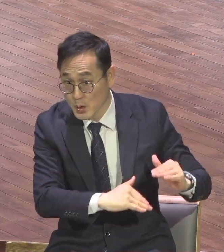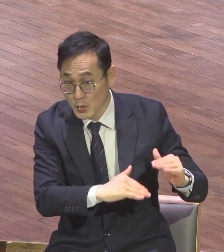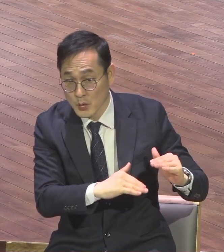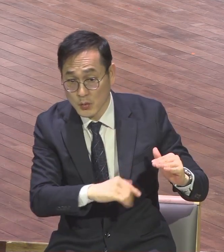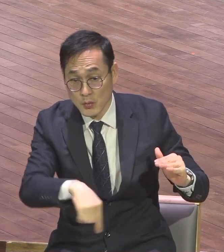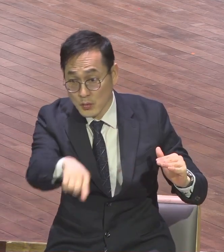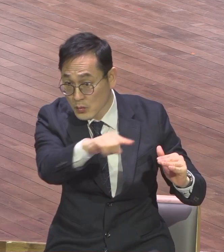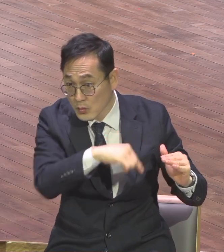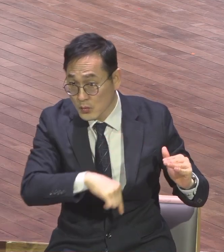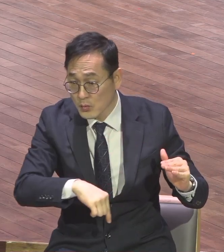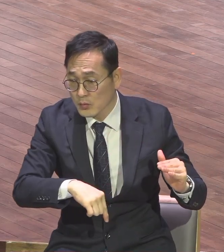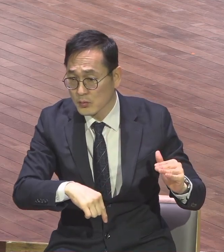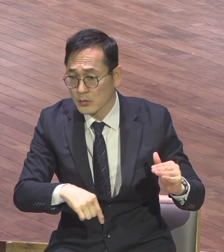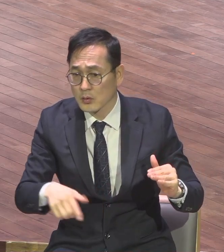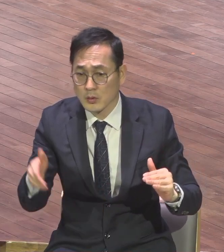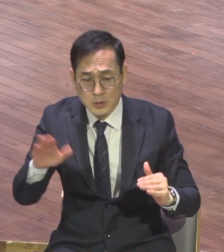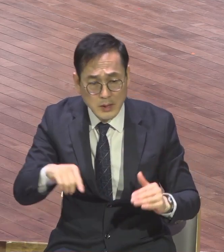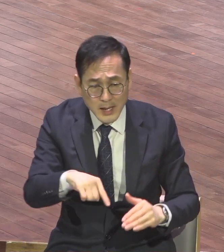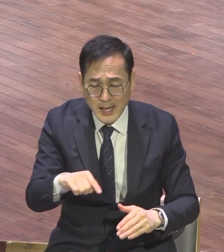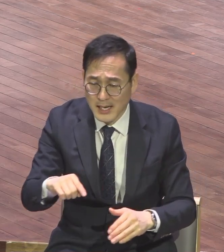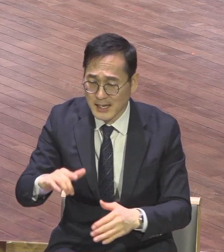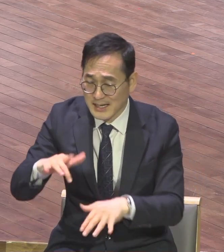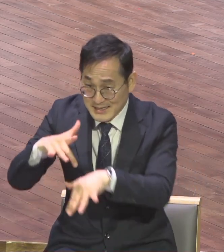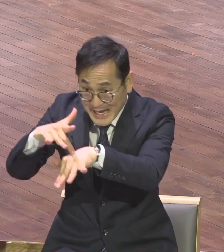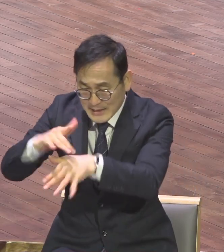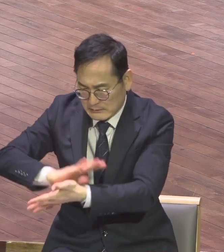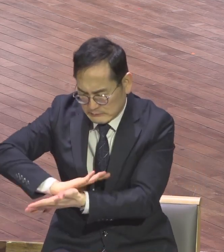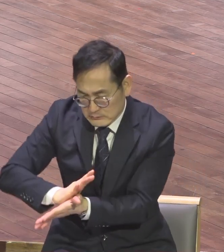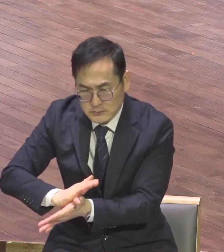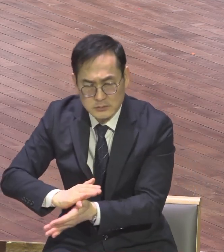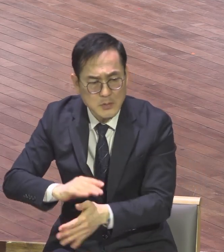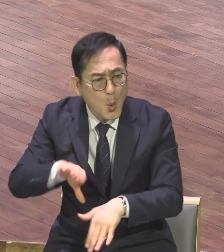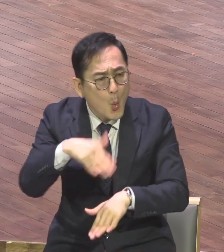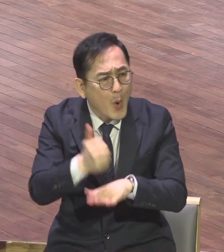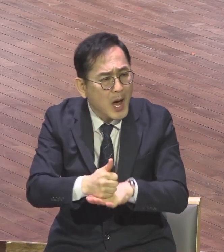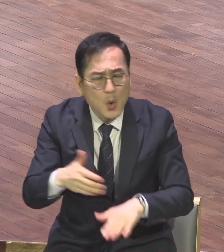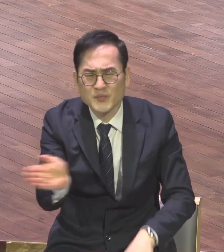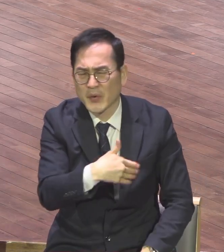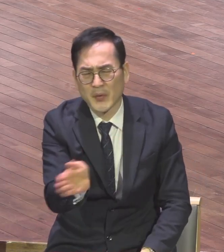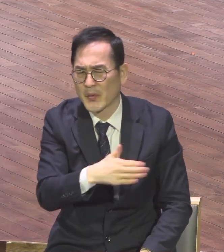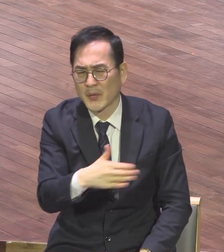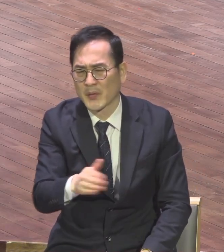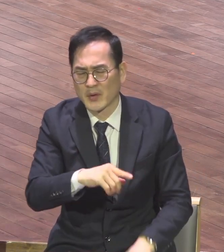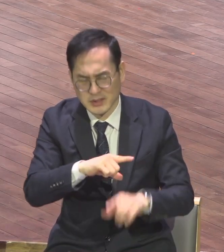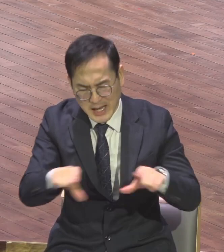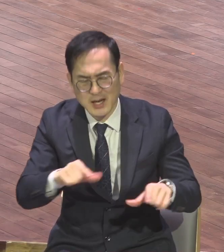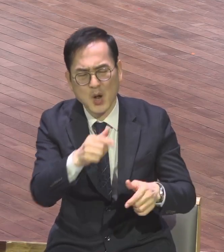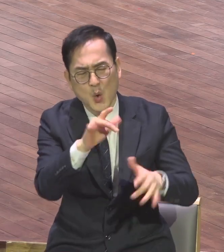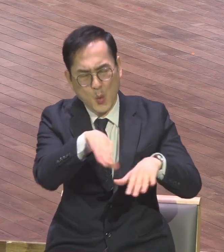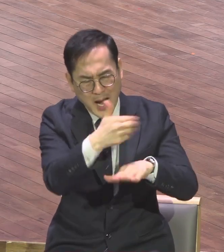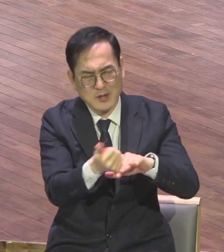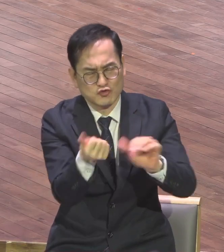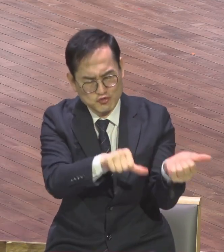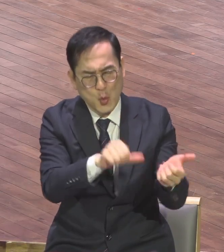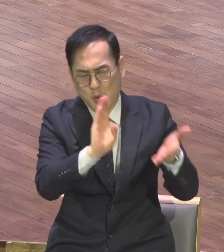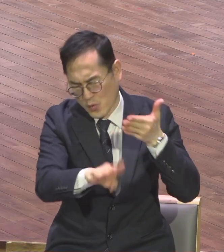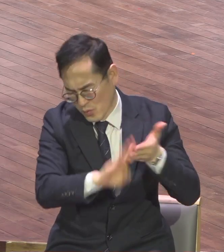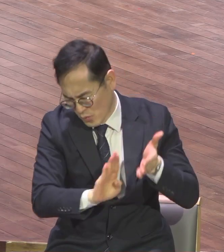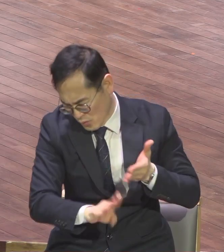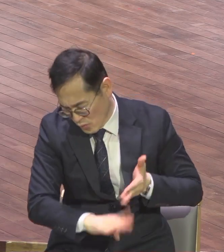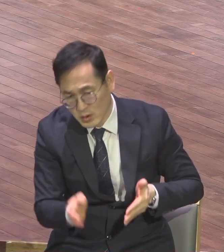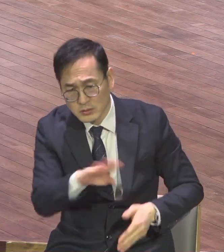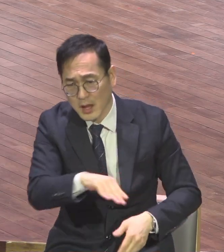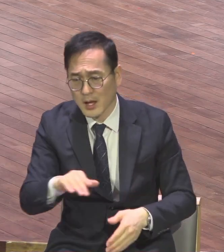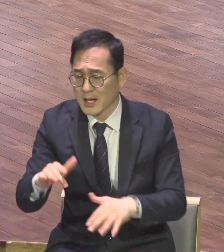마귀의 머리를 깨뜨린 왕은 없었는데 그 참된 왕이 올 것이라는 말씀이에요. 제사장들이 수많은